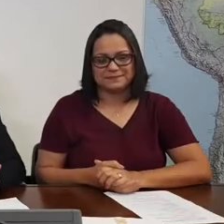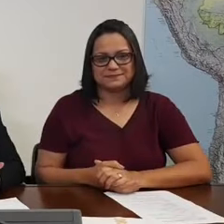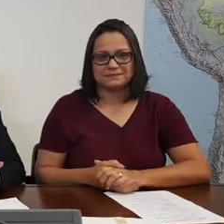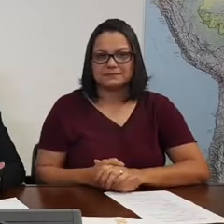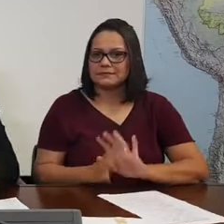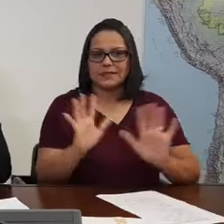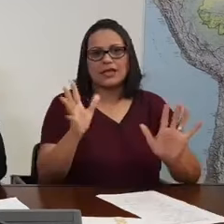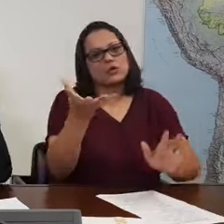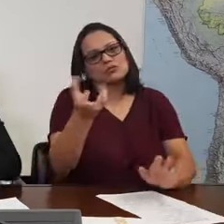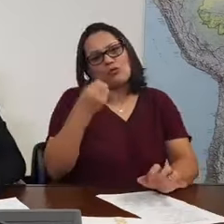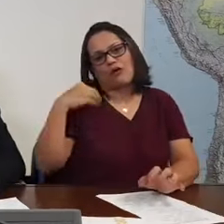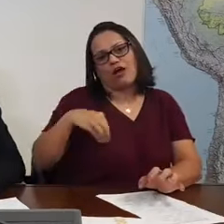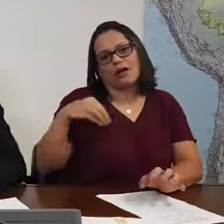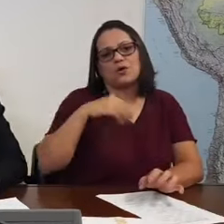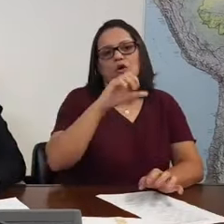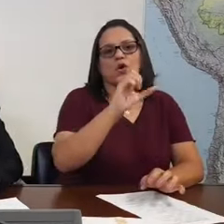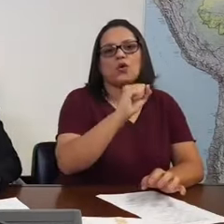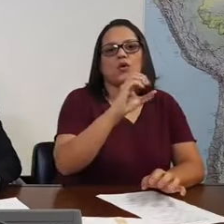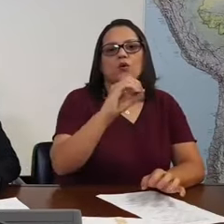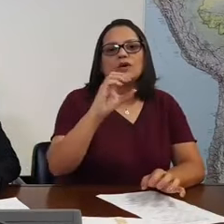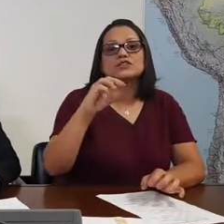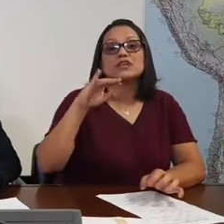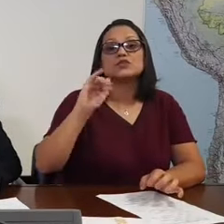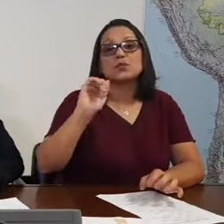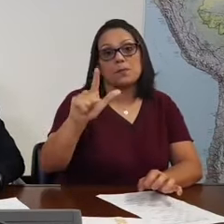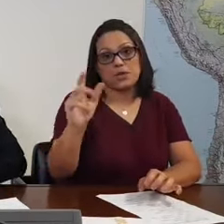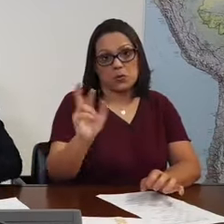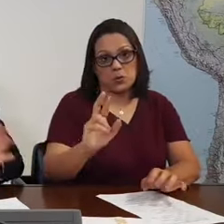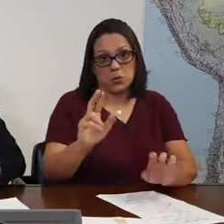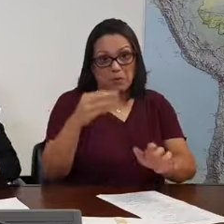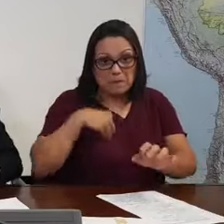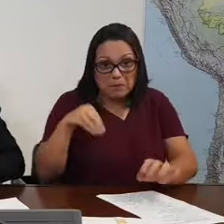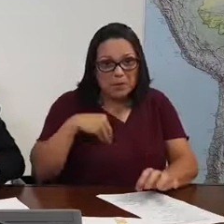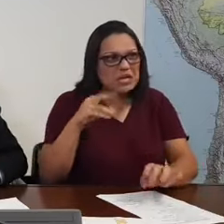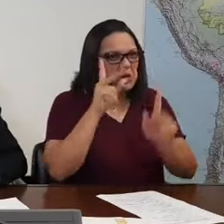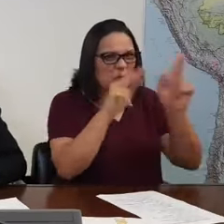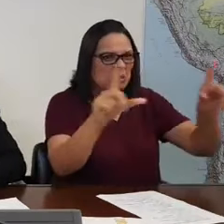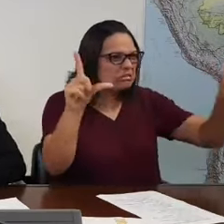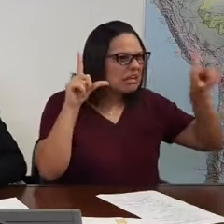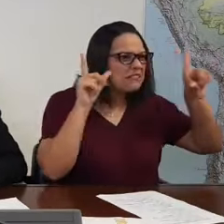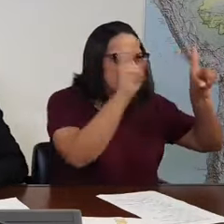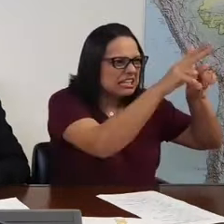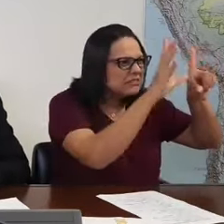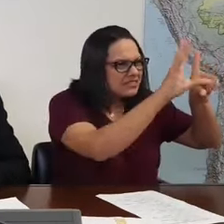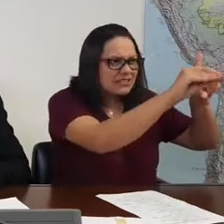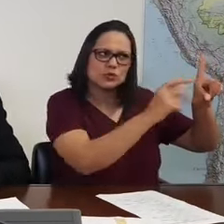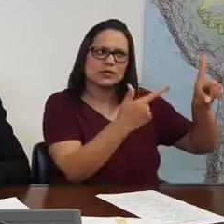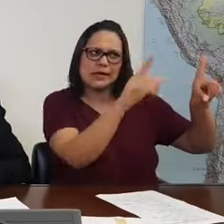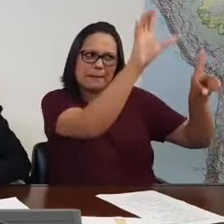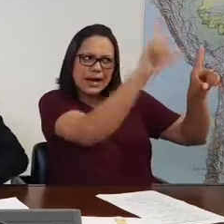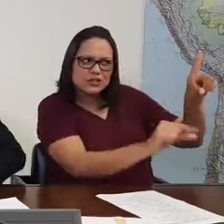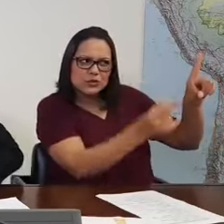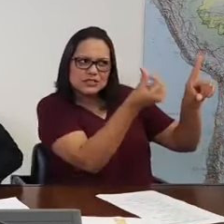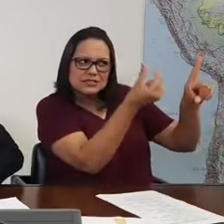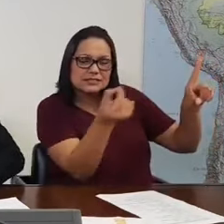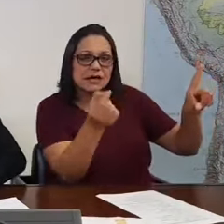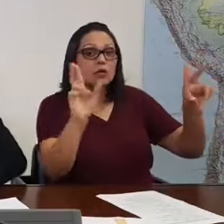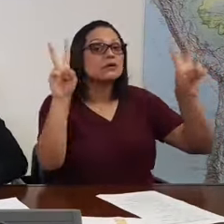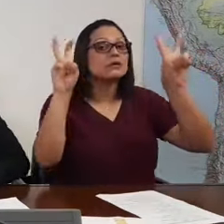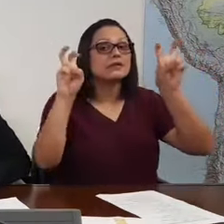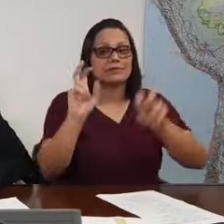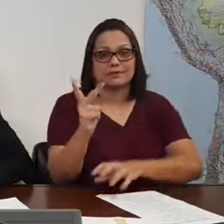ganho 800 mil por mês como aquele apresentador, que já passou para 600, está certo? Mas acho que estou dando conta do recado aqui. A questão dos hackers